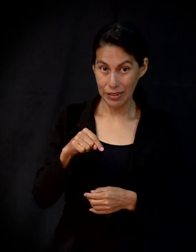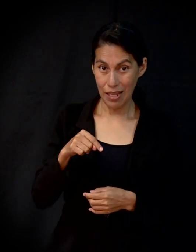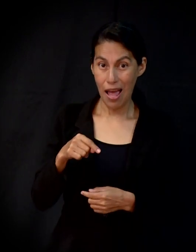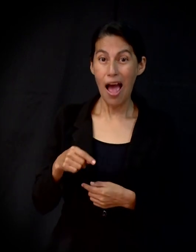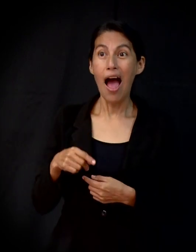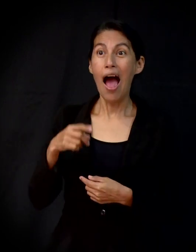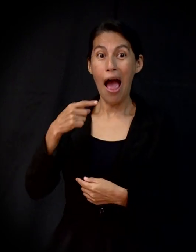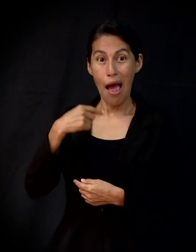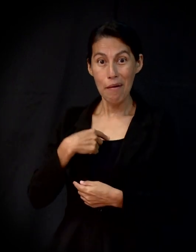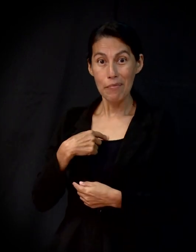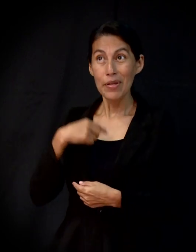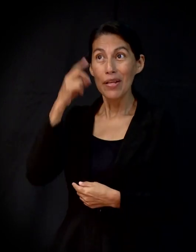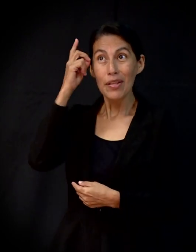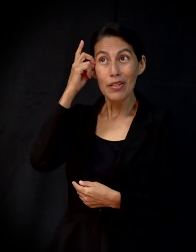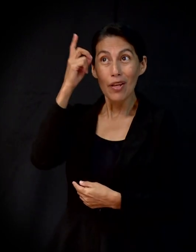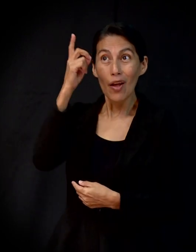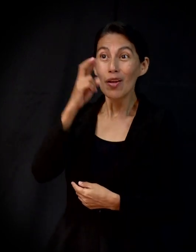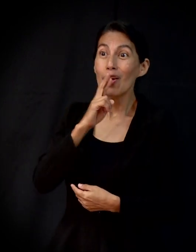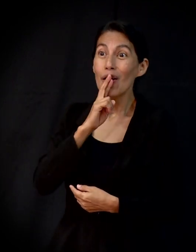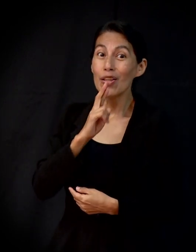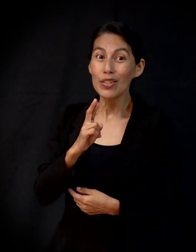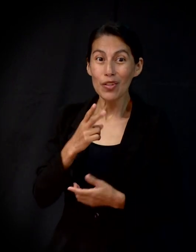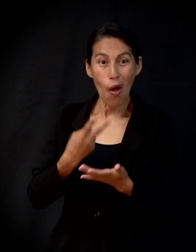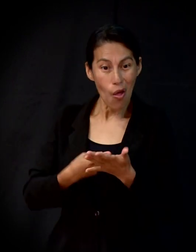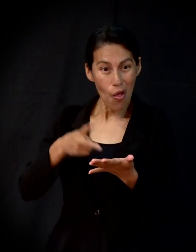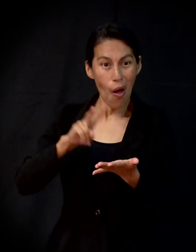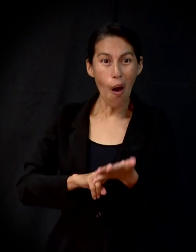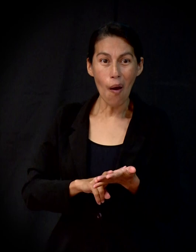esta, Dios me los contestó doble.